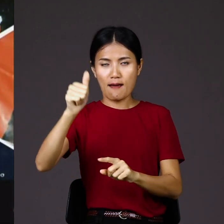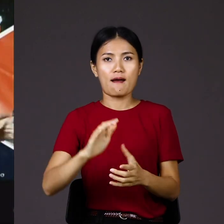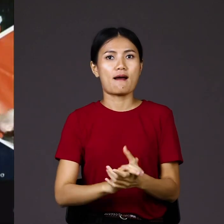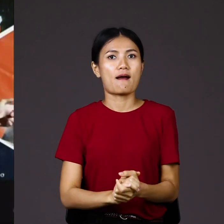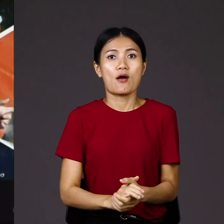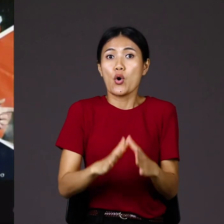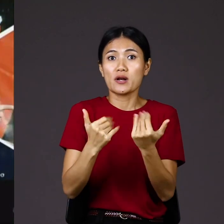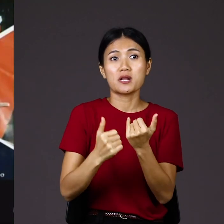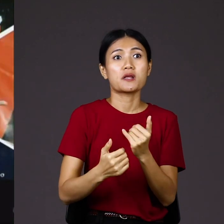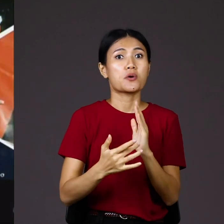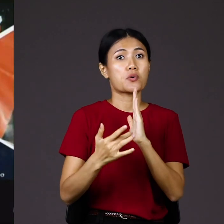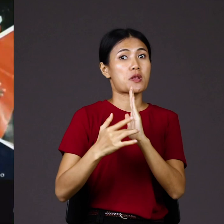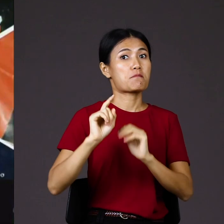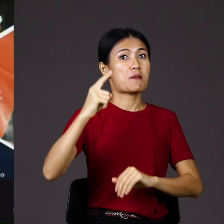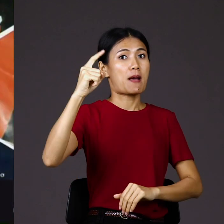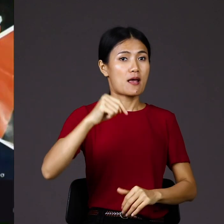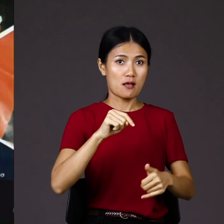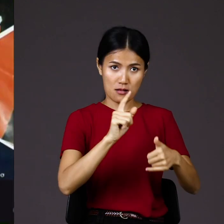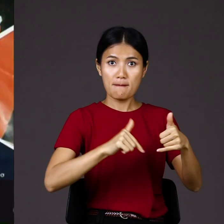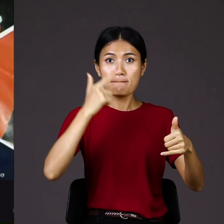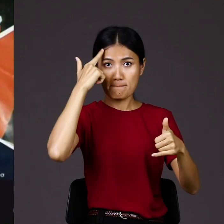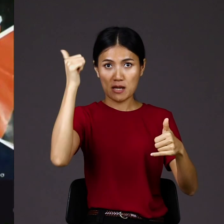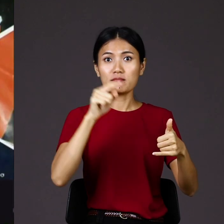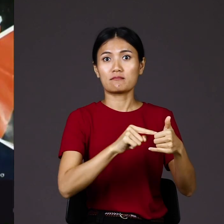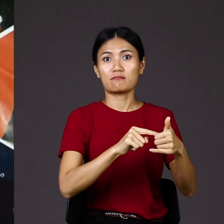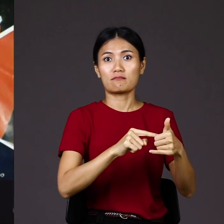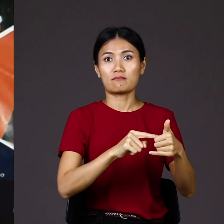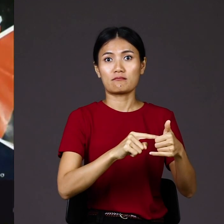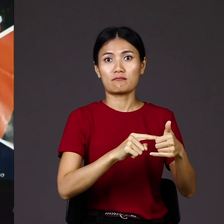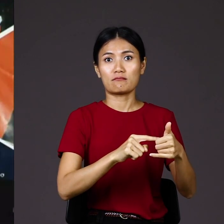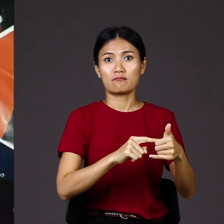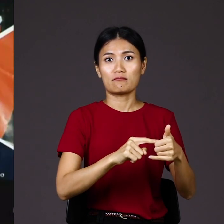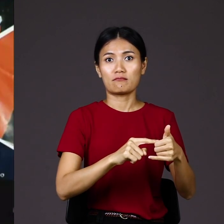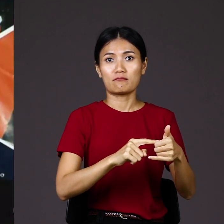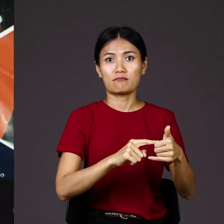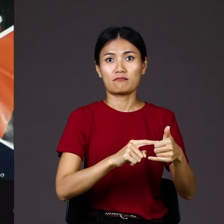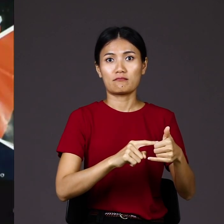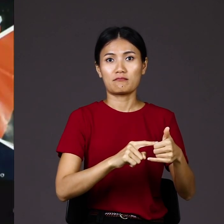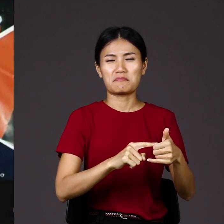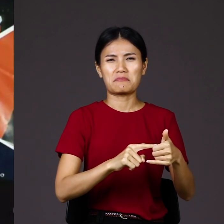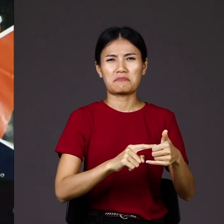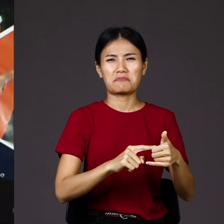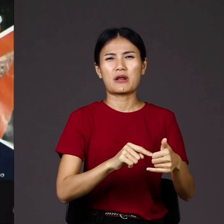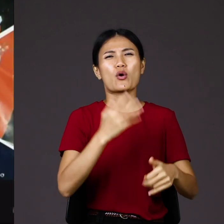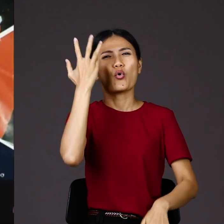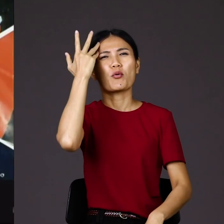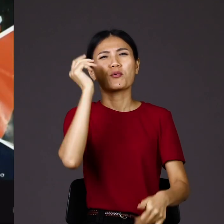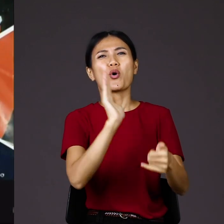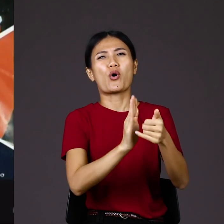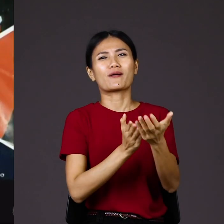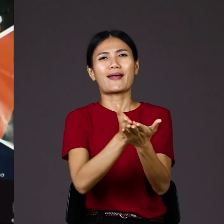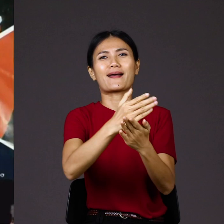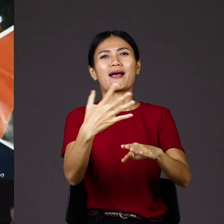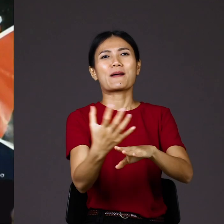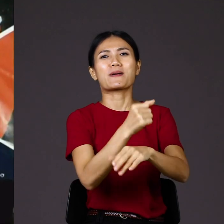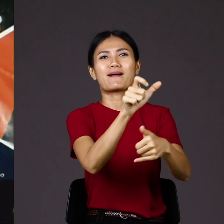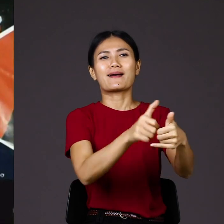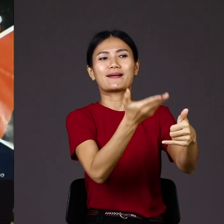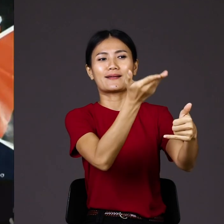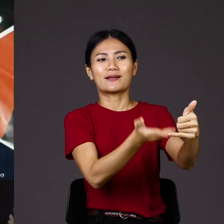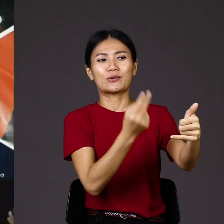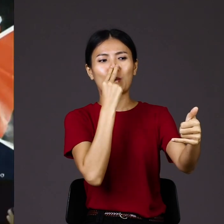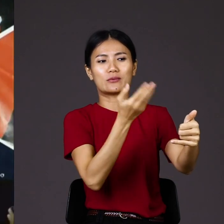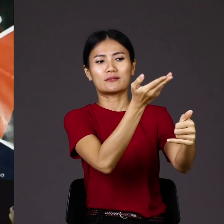เป็นคนที่เข้าใจโลกสมัยใหม่เป็นคนที่เท่าทันเทคโนโลยีไม่ต้องพูดเรื่องจุดยืนการเมืองเล